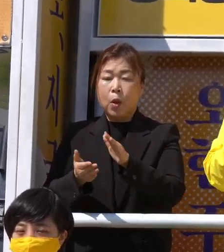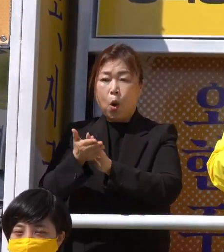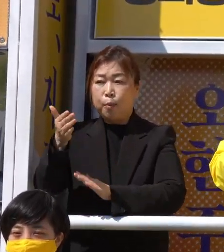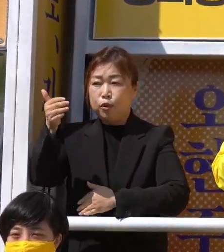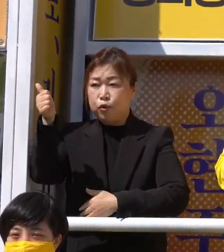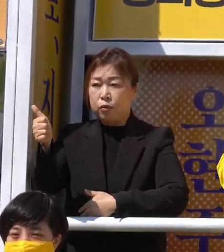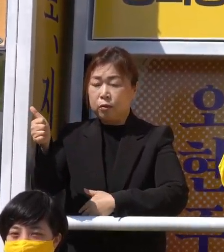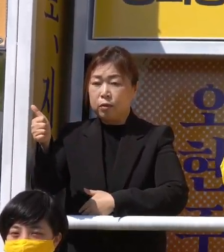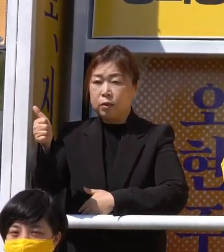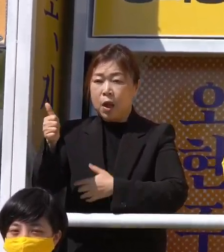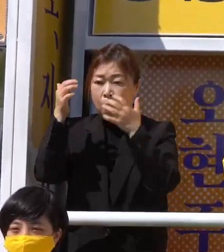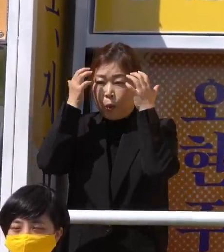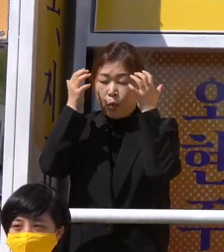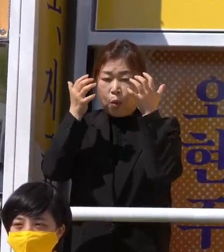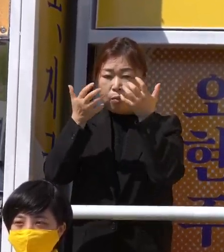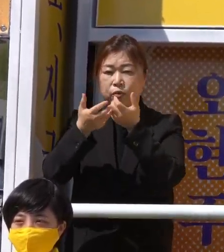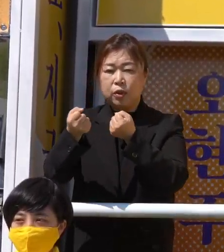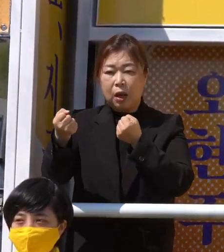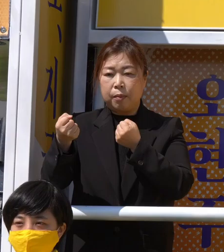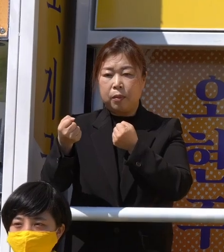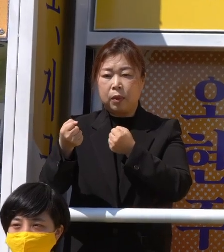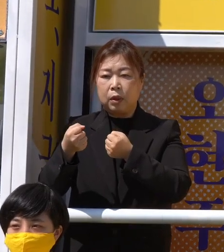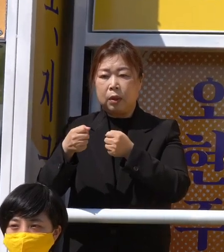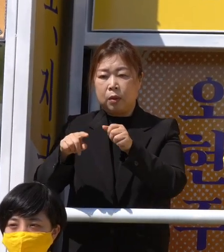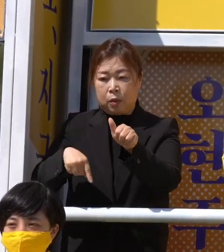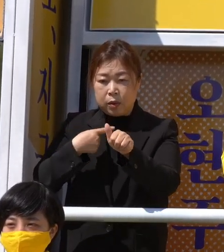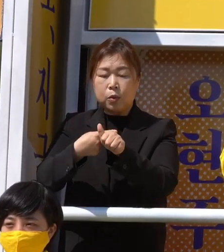건물주도 고통분담에 동참해야 합니다.